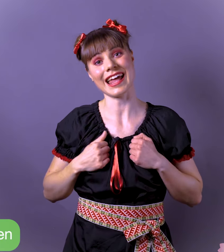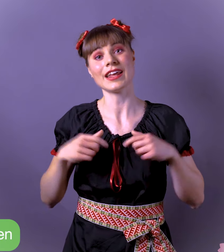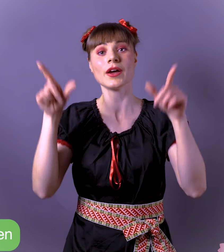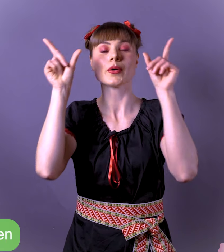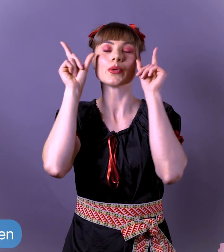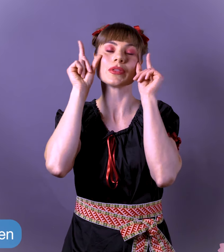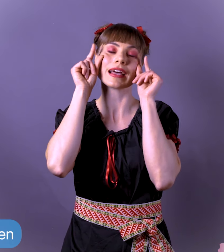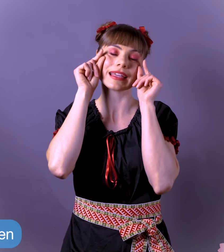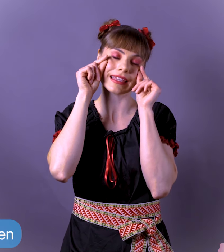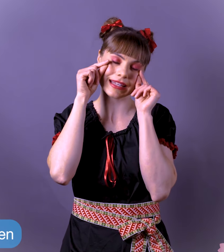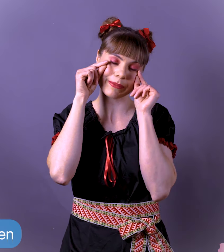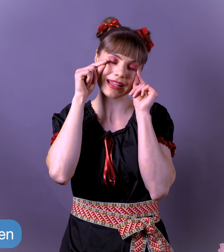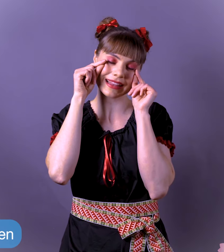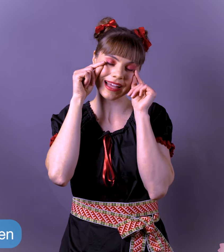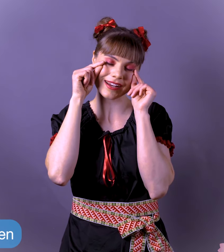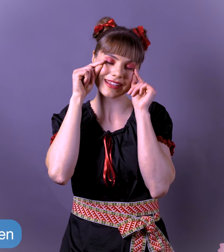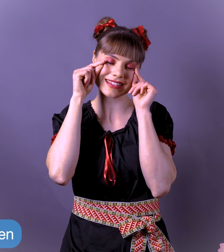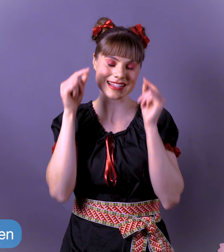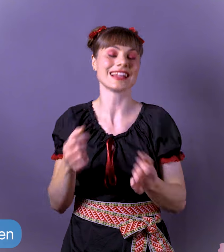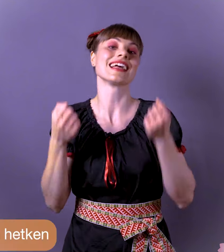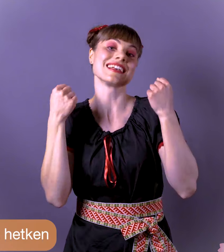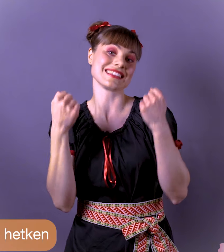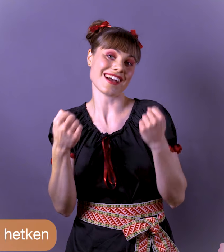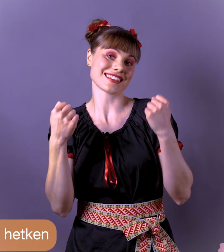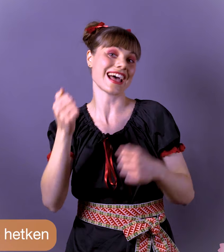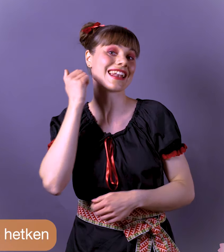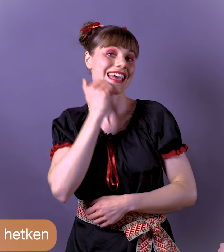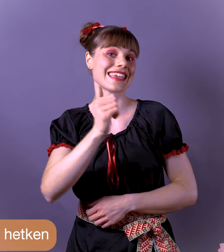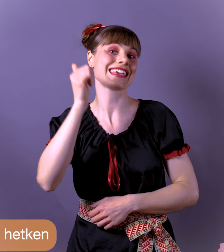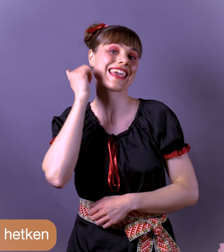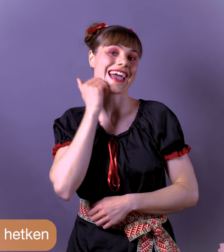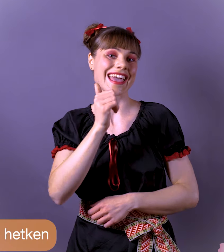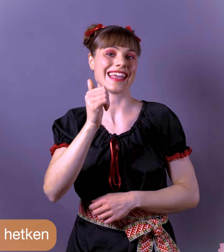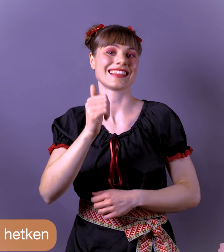pesten. Untakin mä tarvitsen, taas jaksan leikkiä hetken.